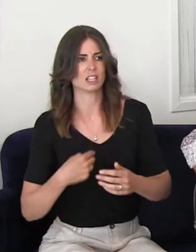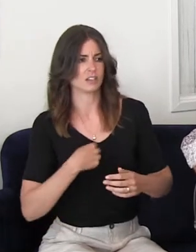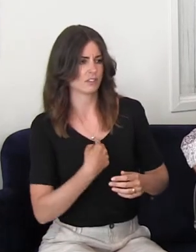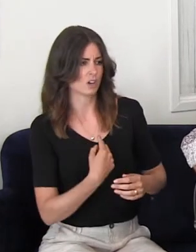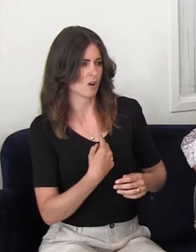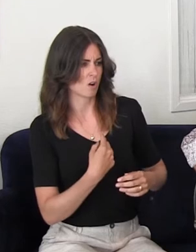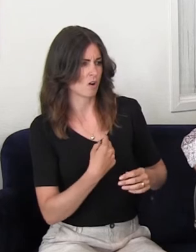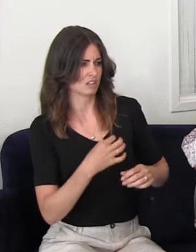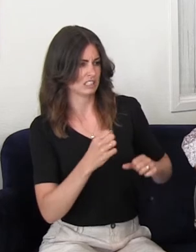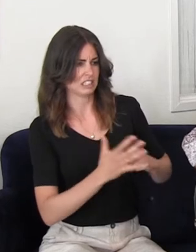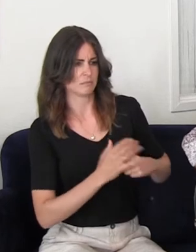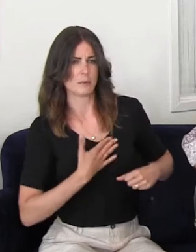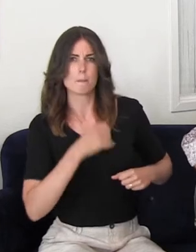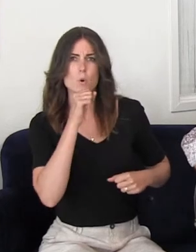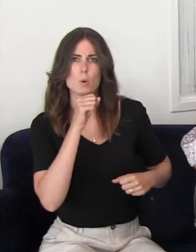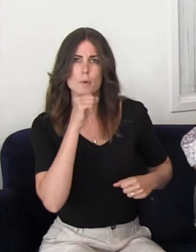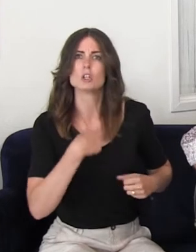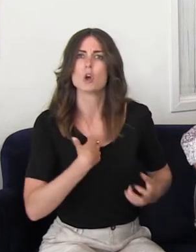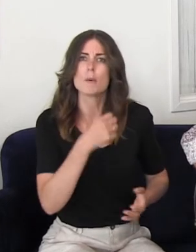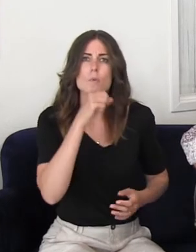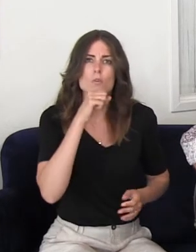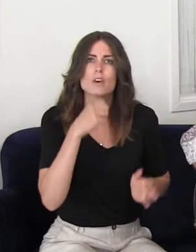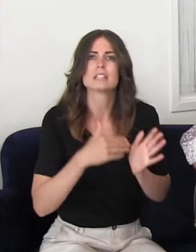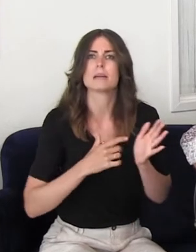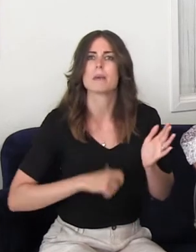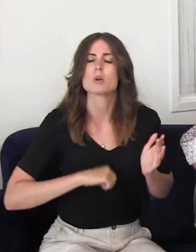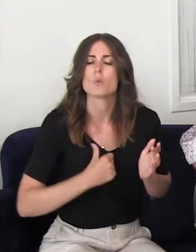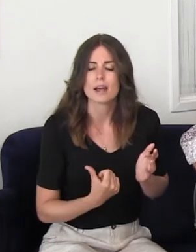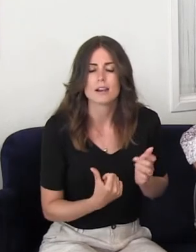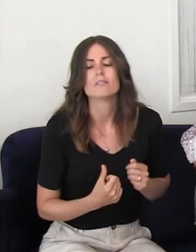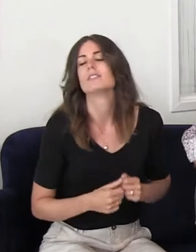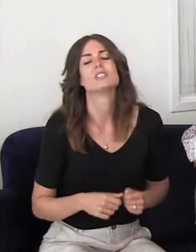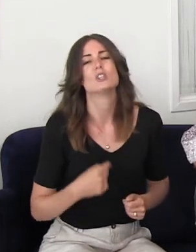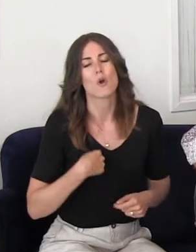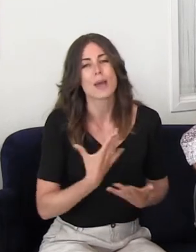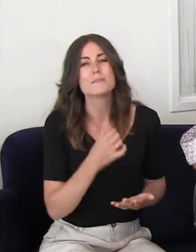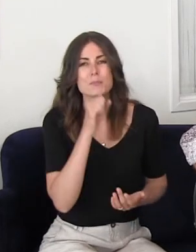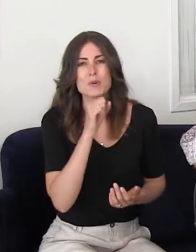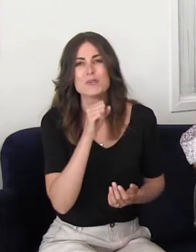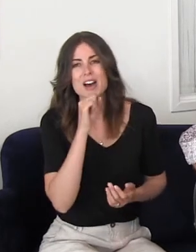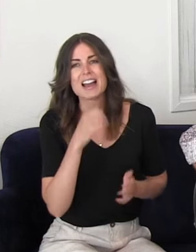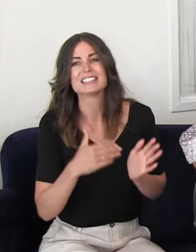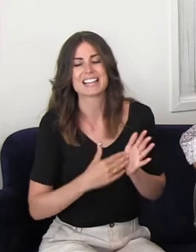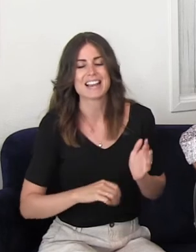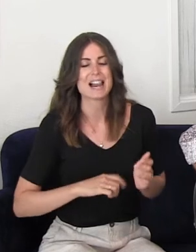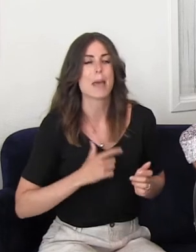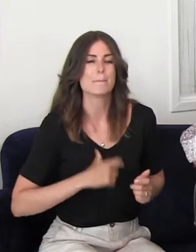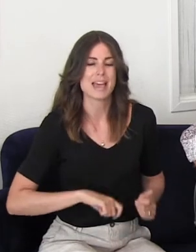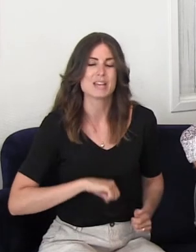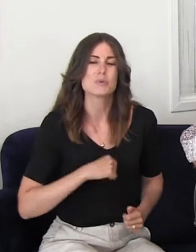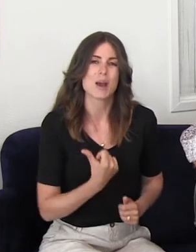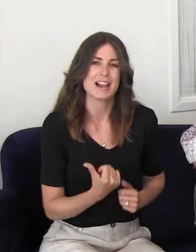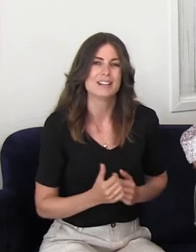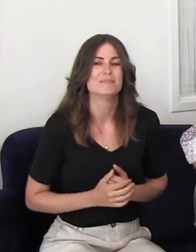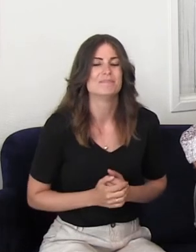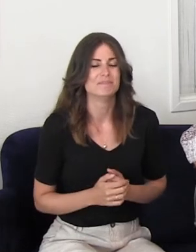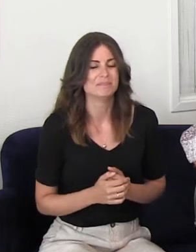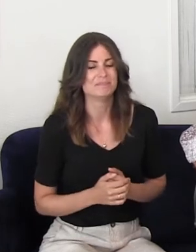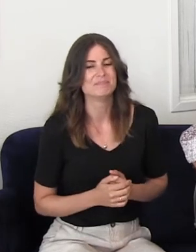till min mormor är jag morfar till mig själv. Jag är morfar till mig